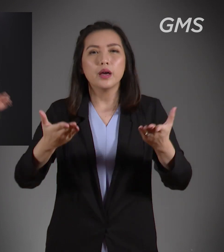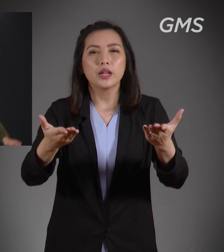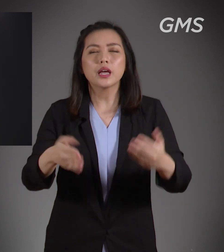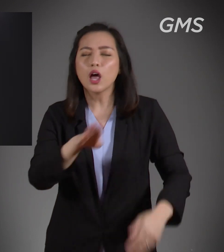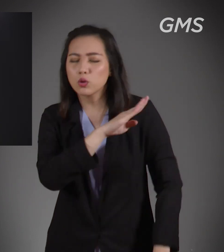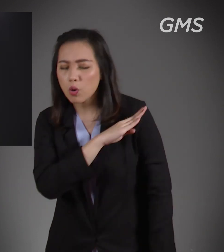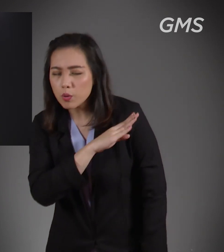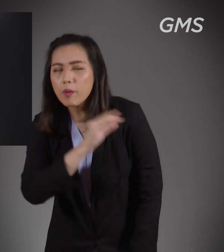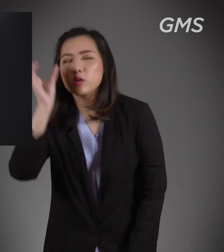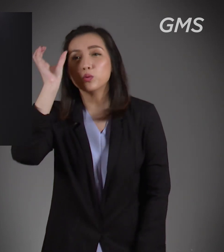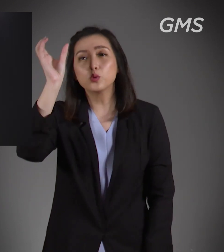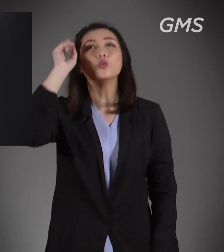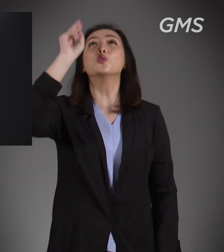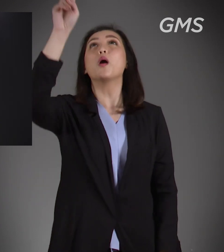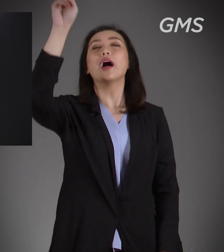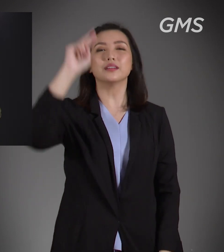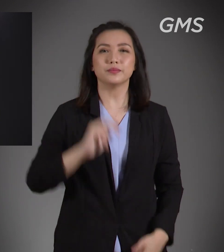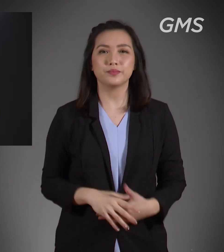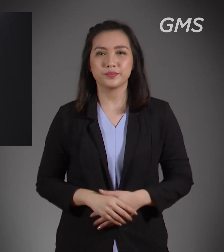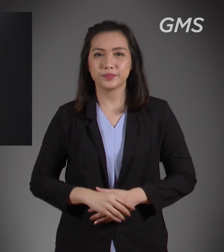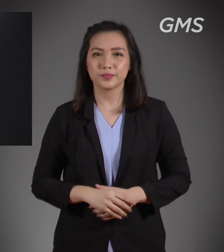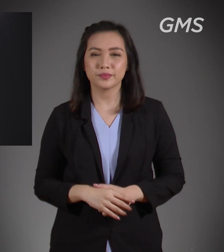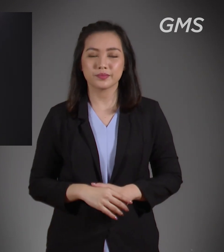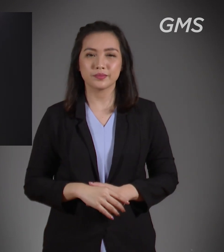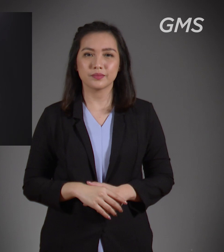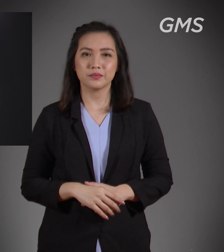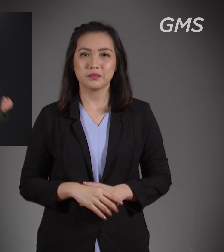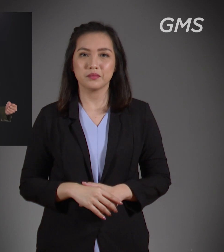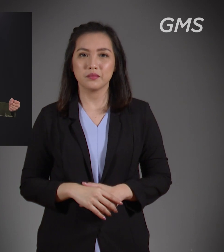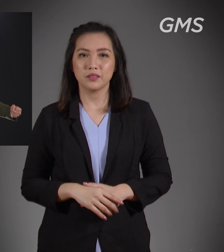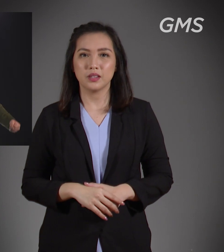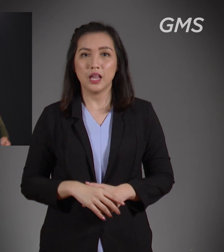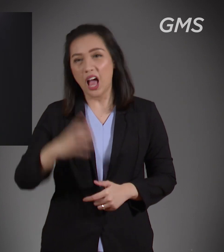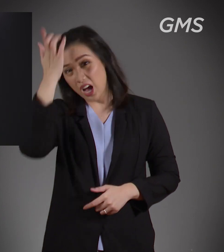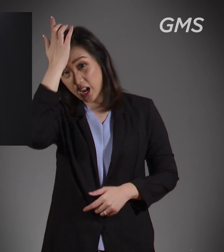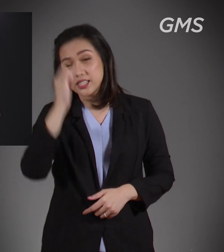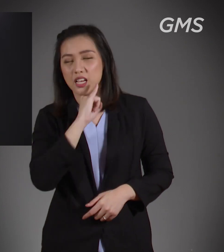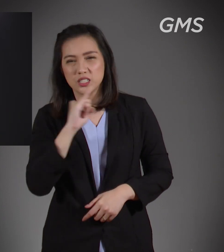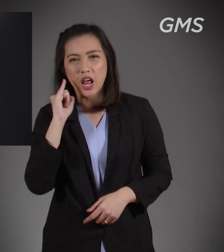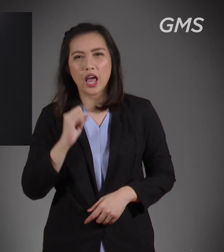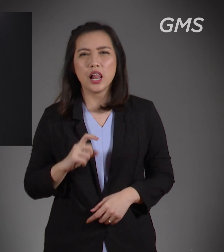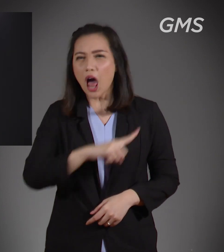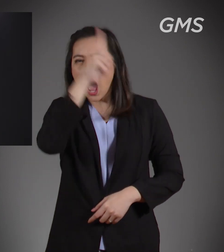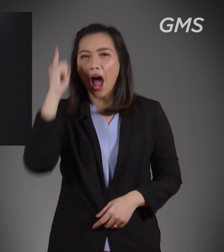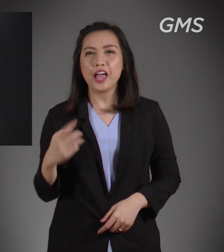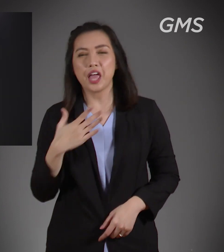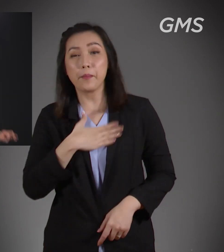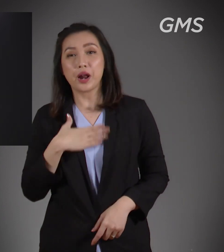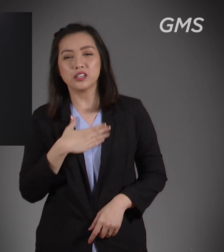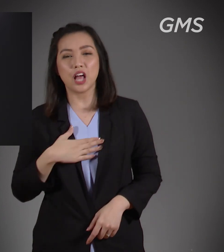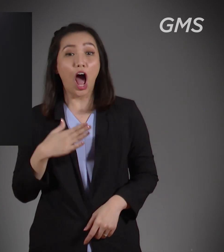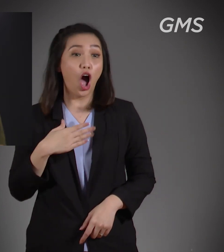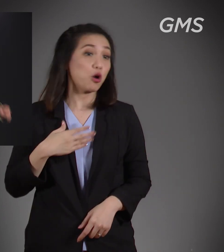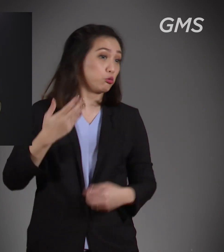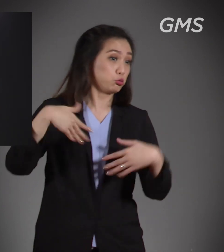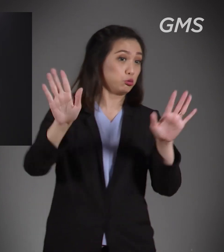nggak ngejar sampai begitu. Dia agak asal-asalan. Pokoknya aku lolos lagi. Memang punya sifat yang agak